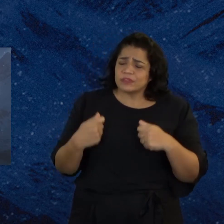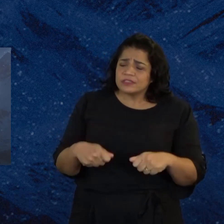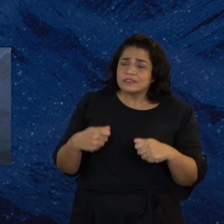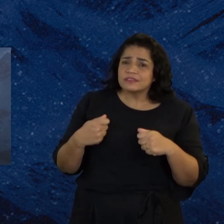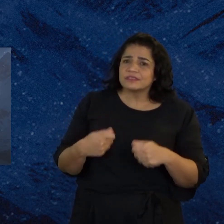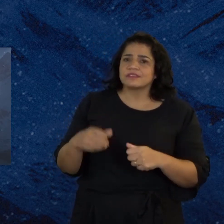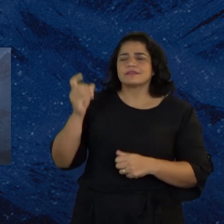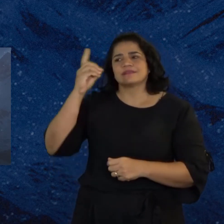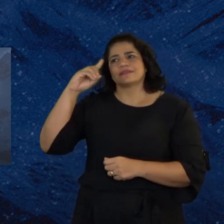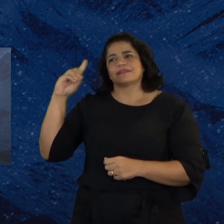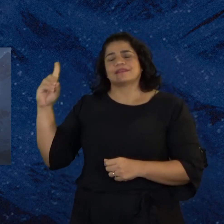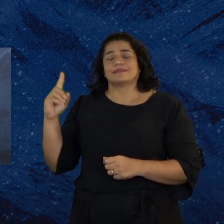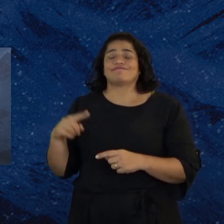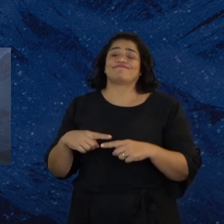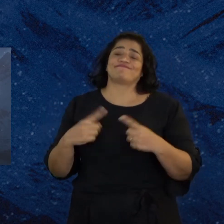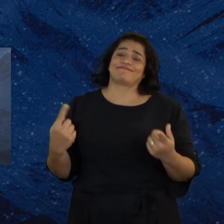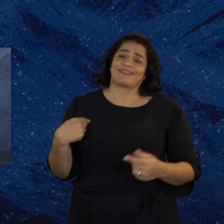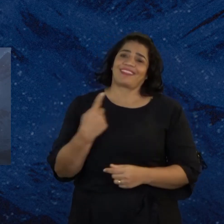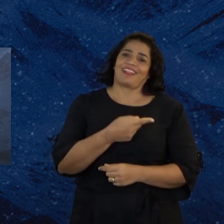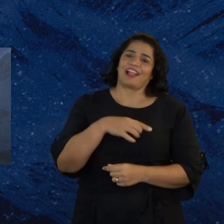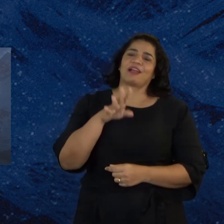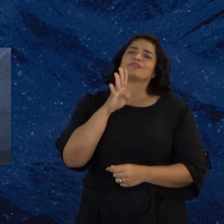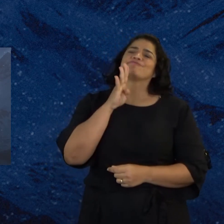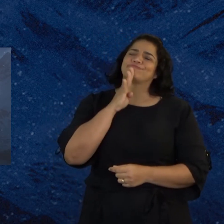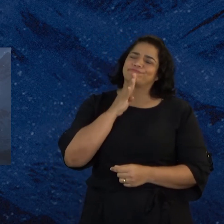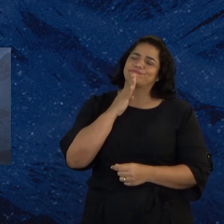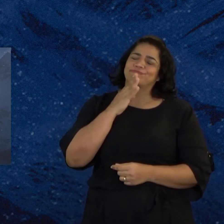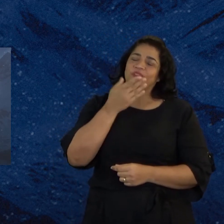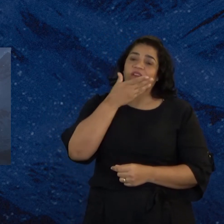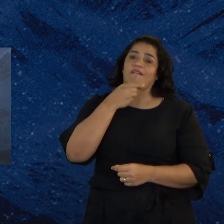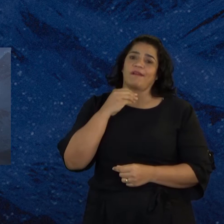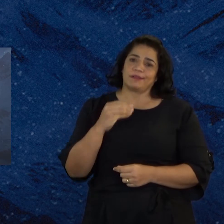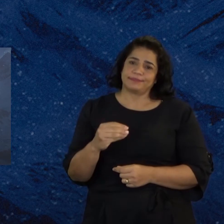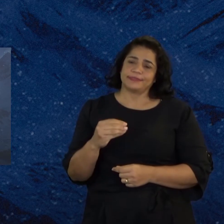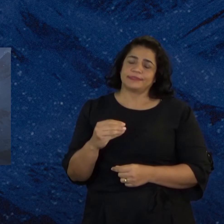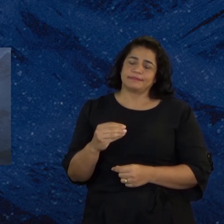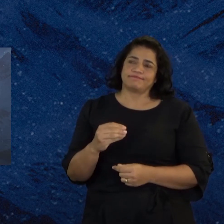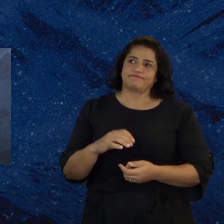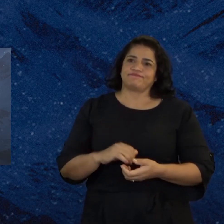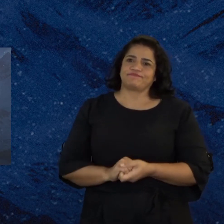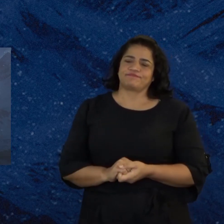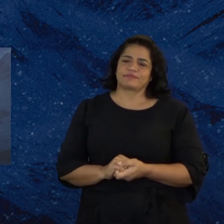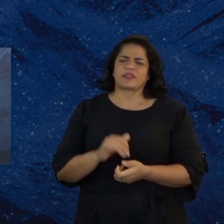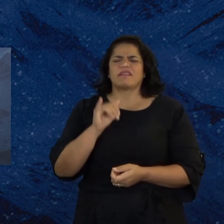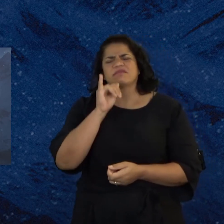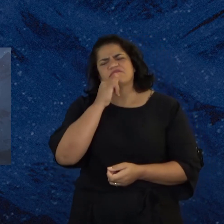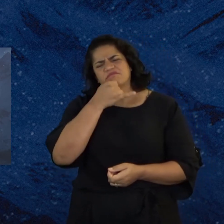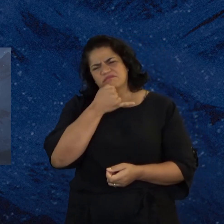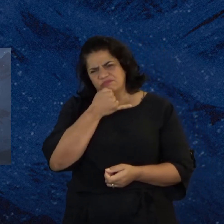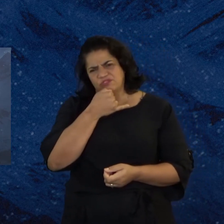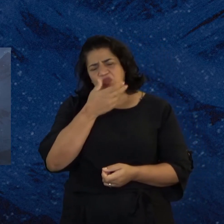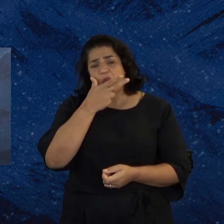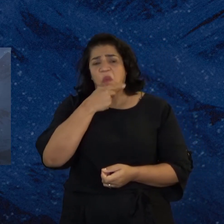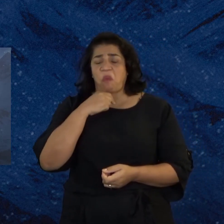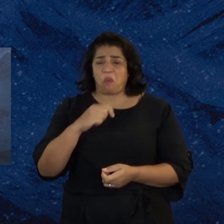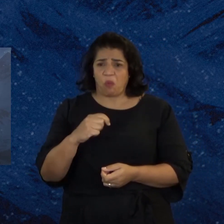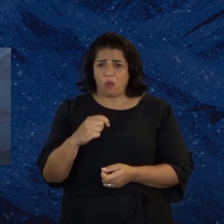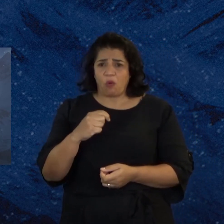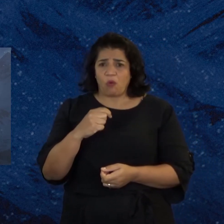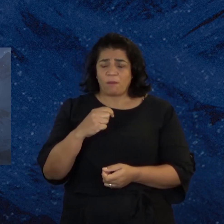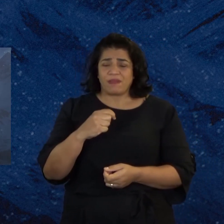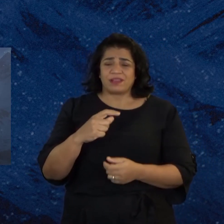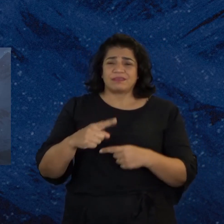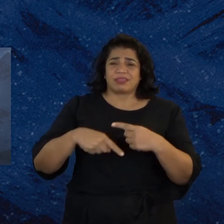passar, voltar ao normal, cada um vai voltar para a sua vida, infelizmente. Mas nós, irmãos, filhos de Deus, nós que estamos